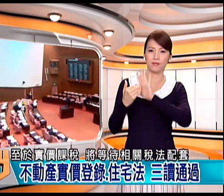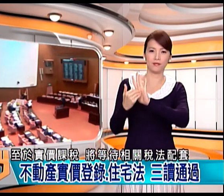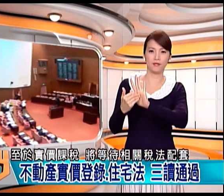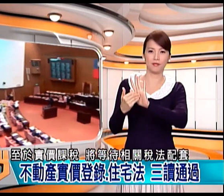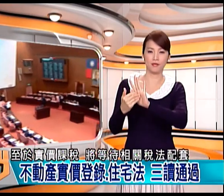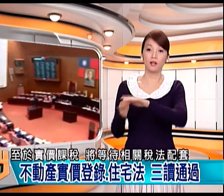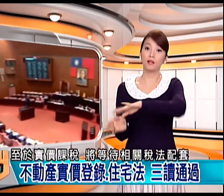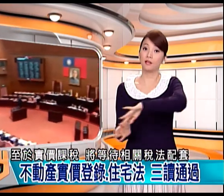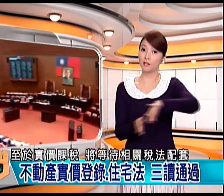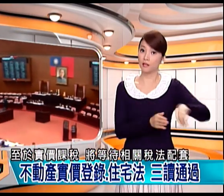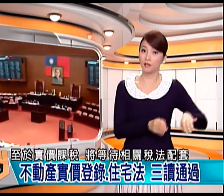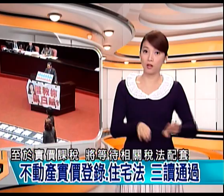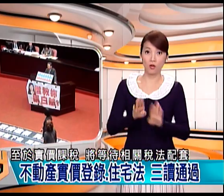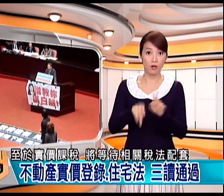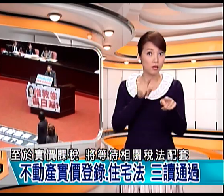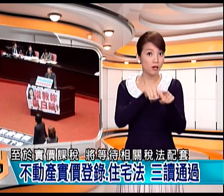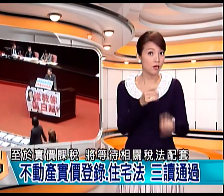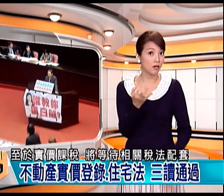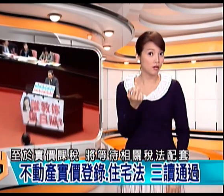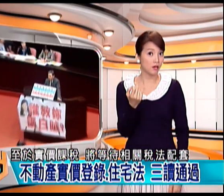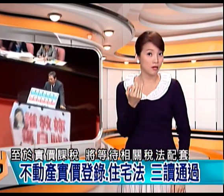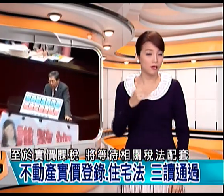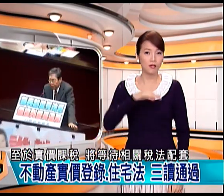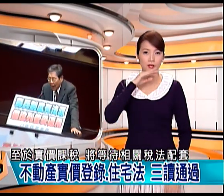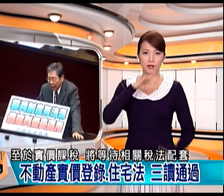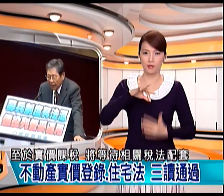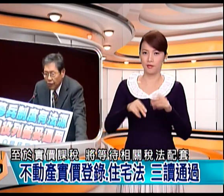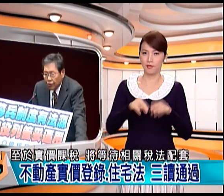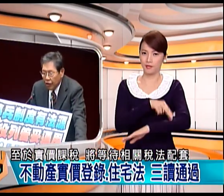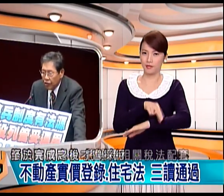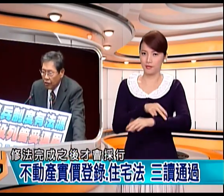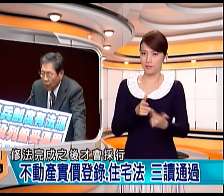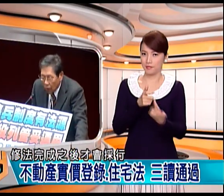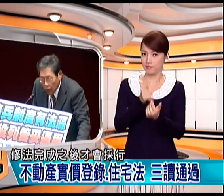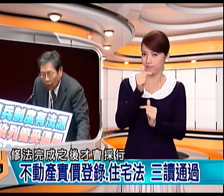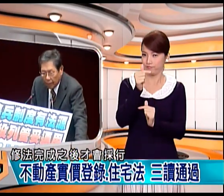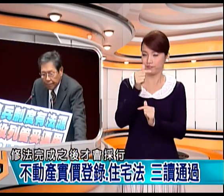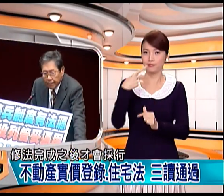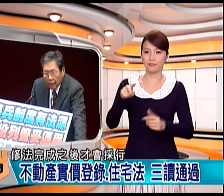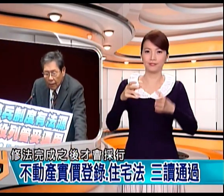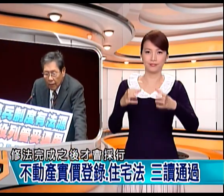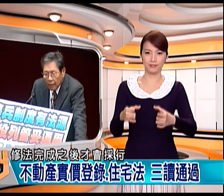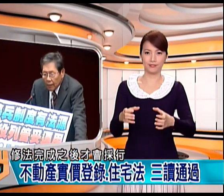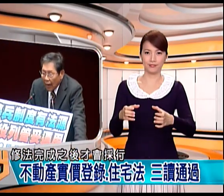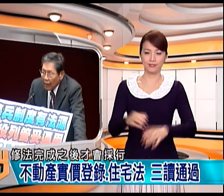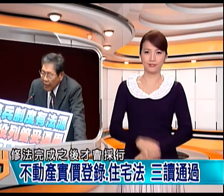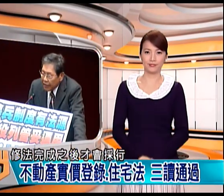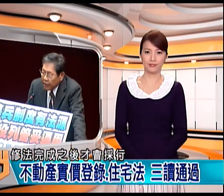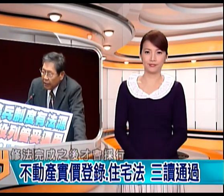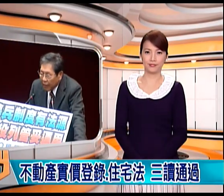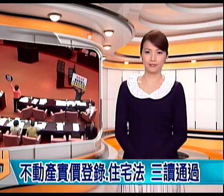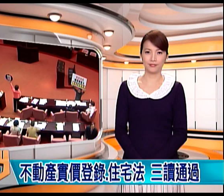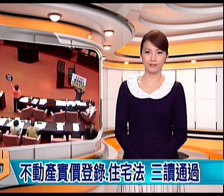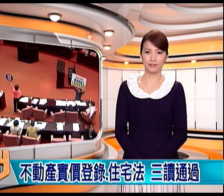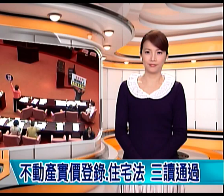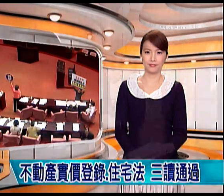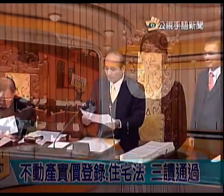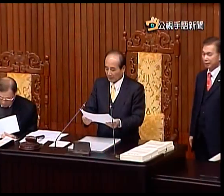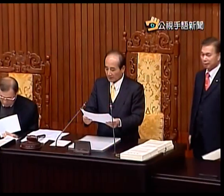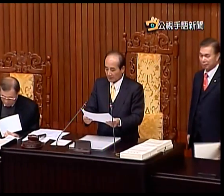于实价课税，将等待相关的税法配套修法完成之后才会采行。 第